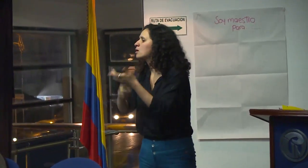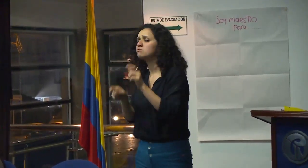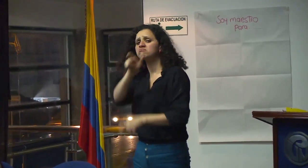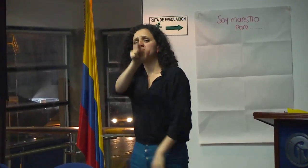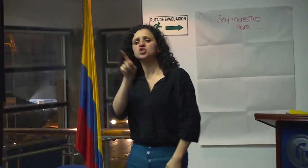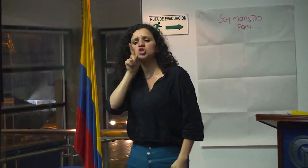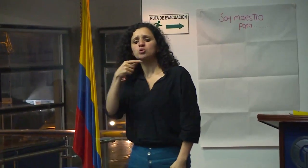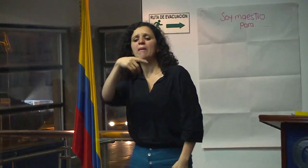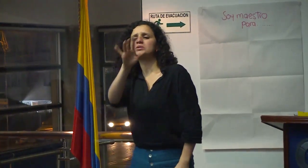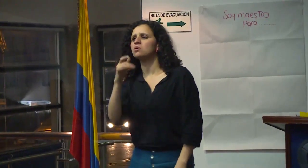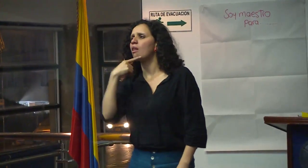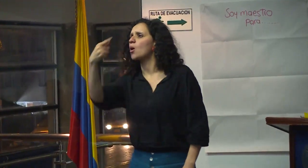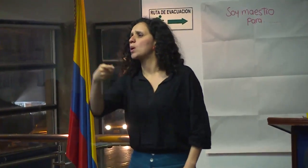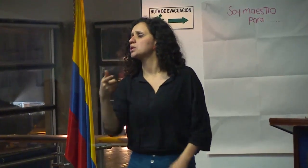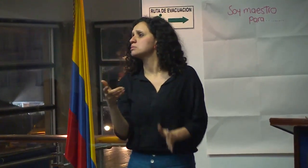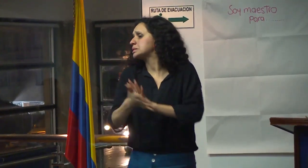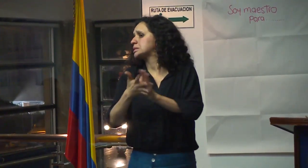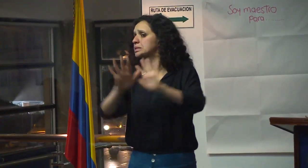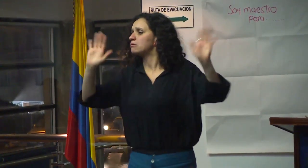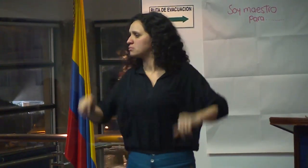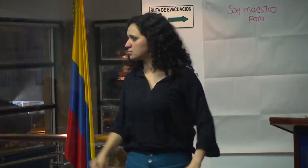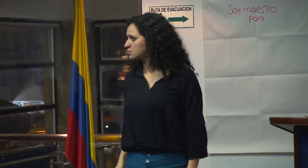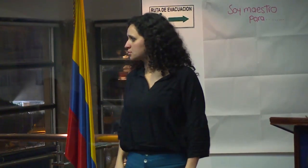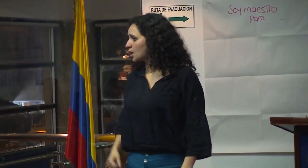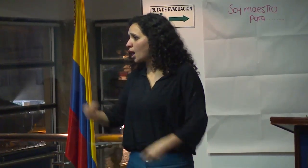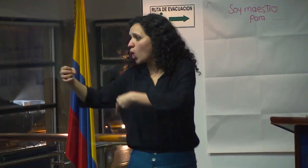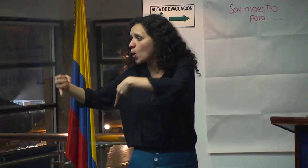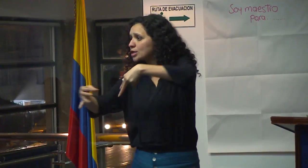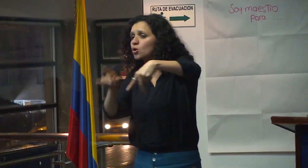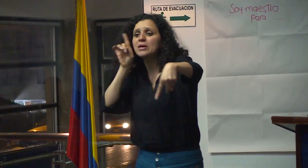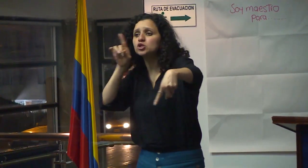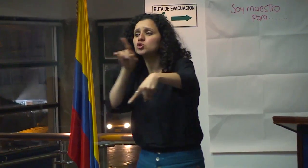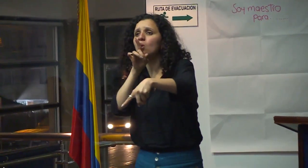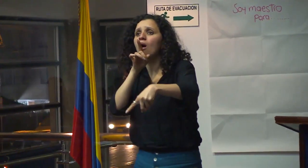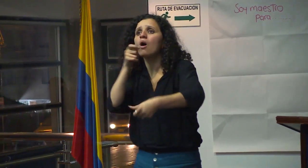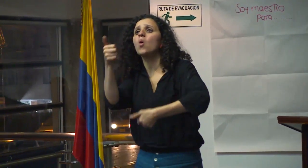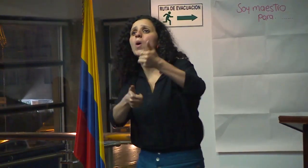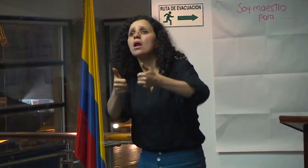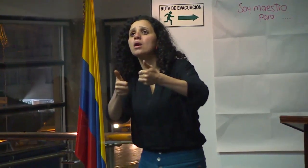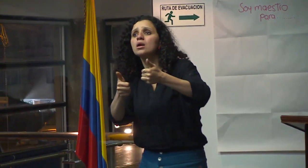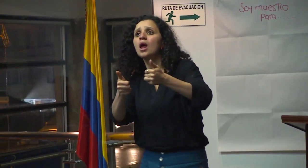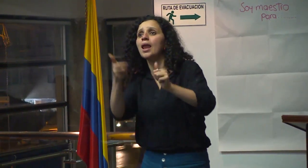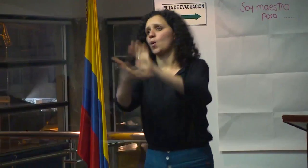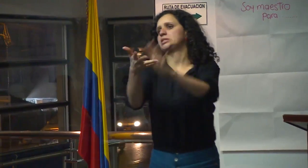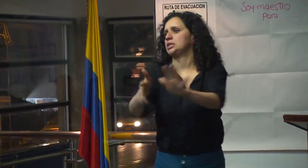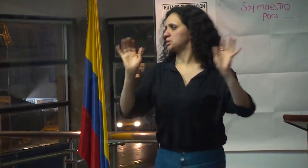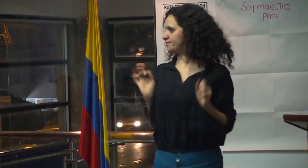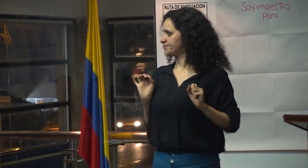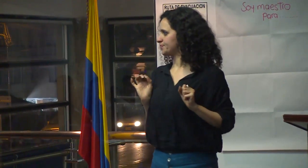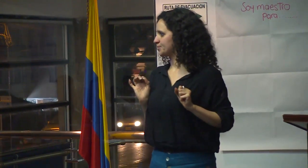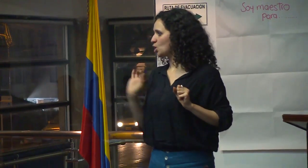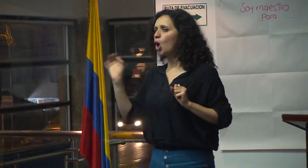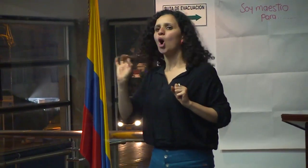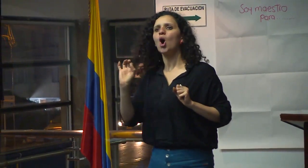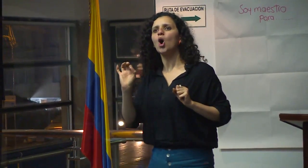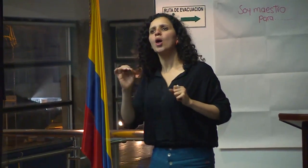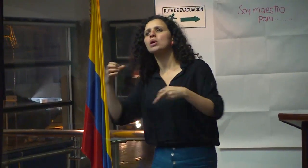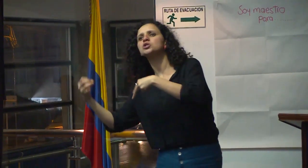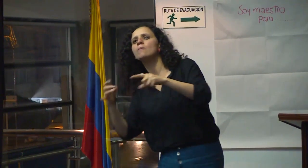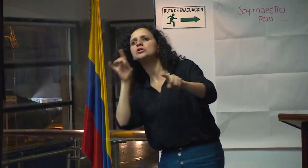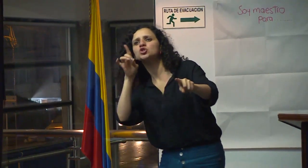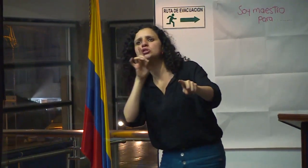la educación para sordos la hemos limitado a ponerle lengua de señas, ¿sí? O un intérprete. Sí, y un maestro